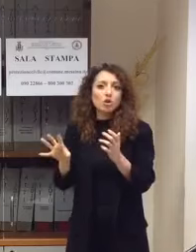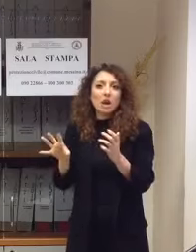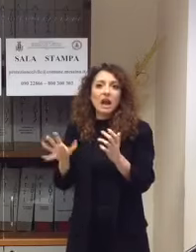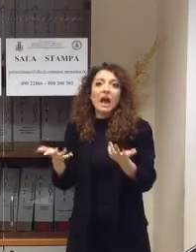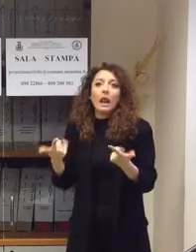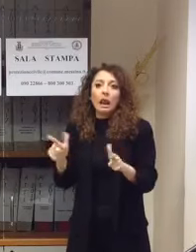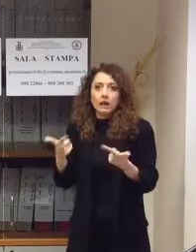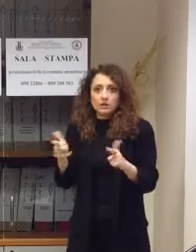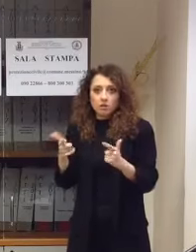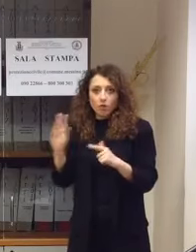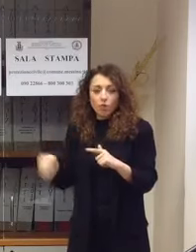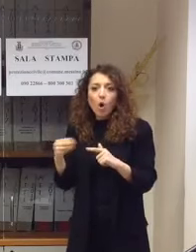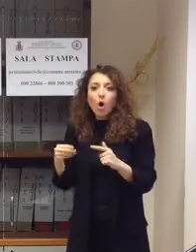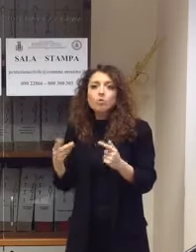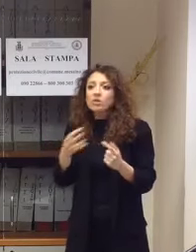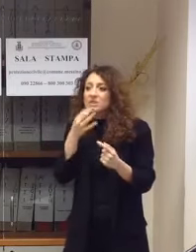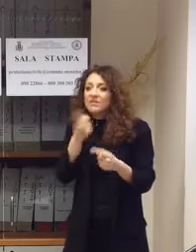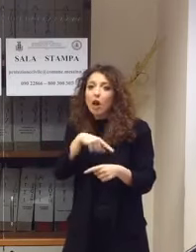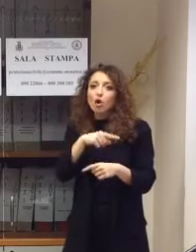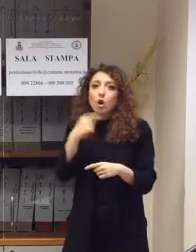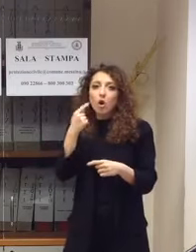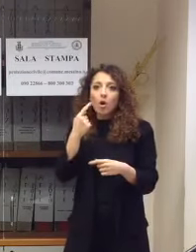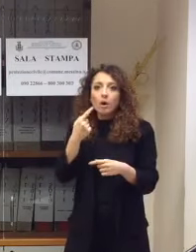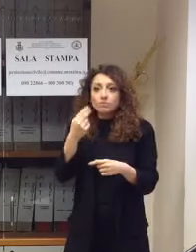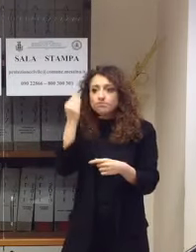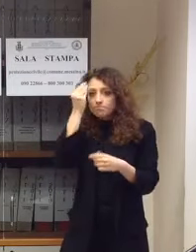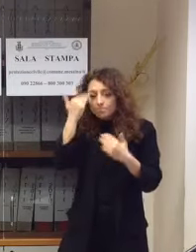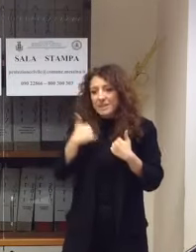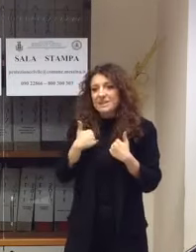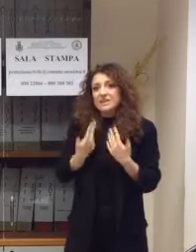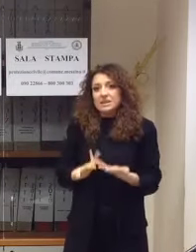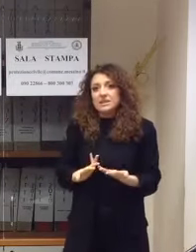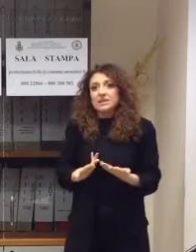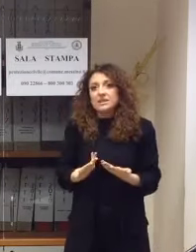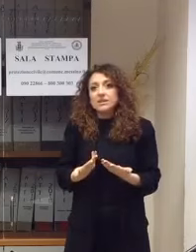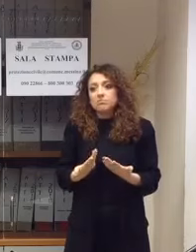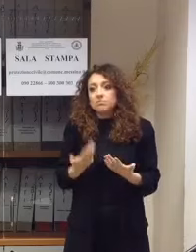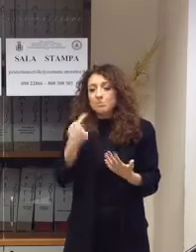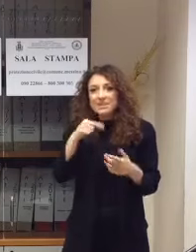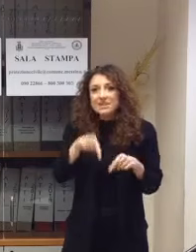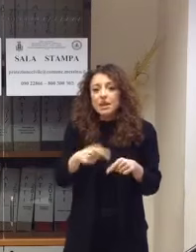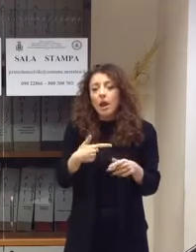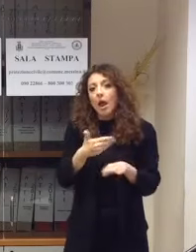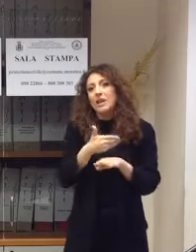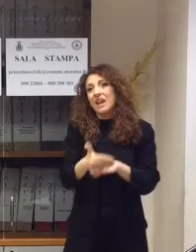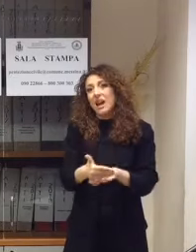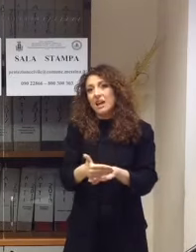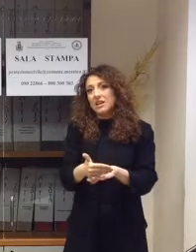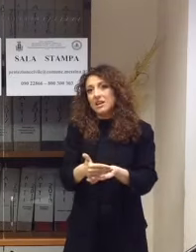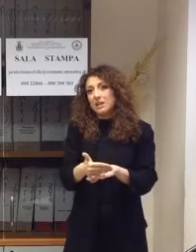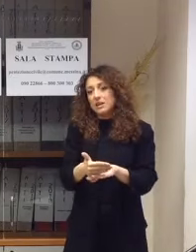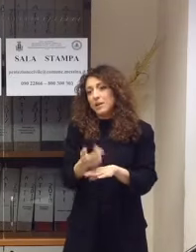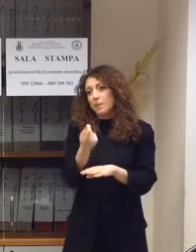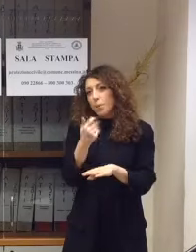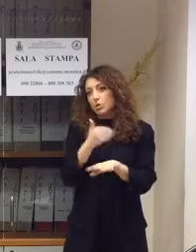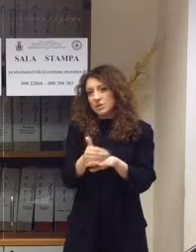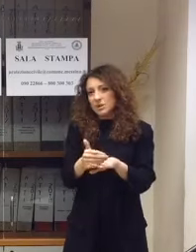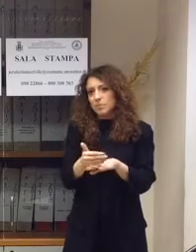dovuti fare noi a Messina, purtroppo abbiamo avuto su questo dei ritardi. E allora voi avete già comunque